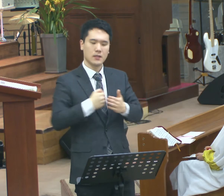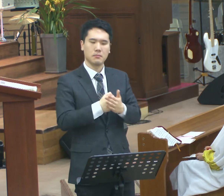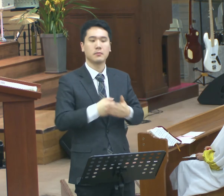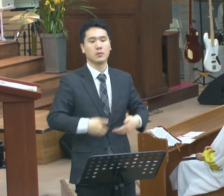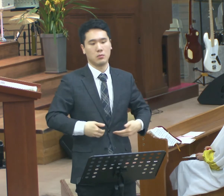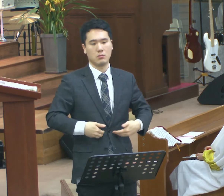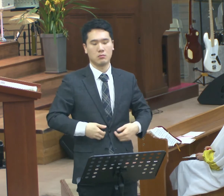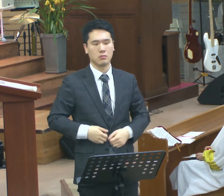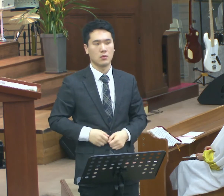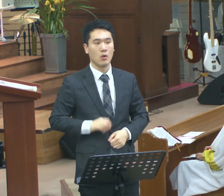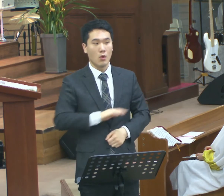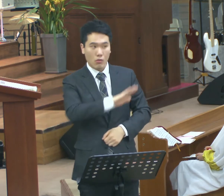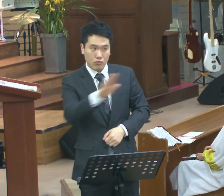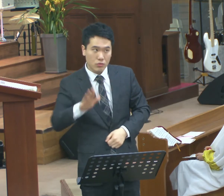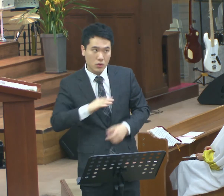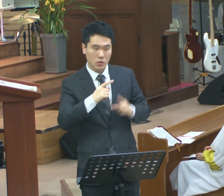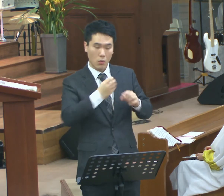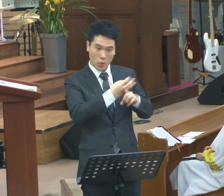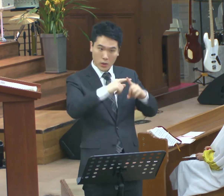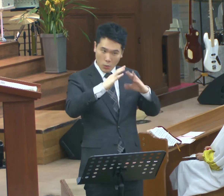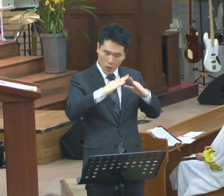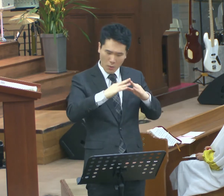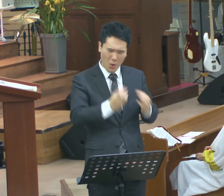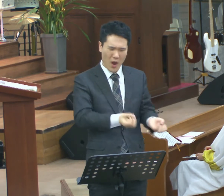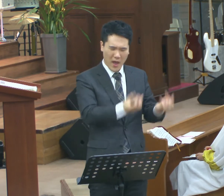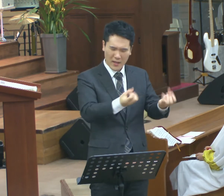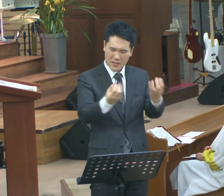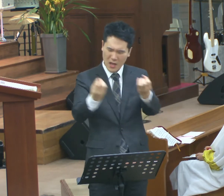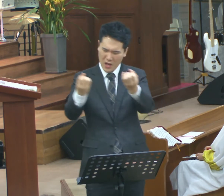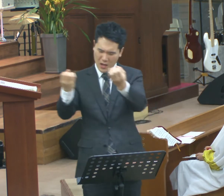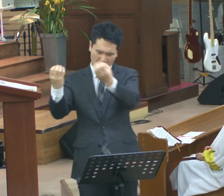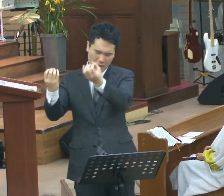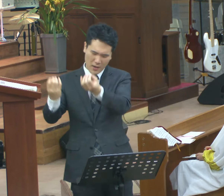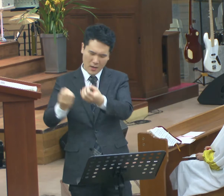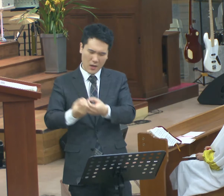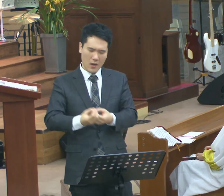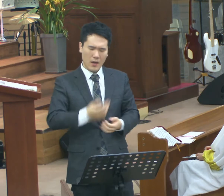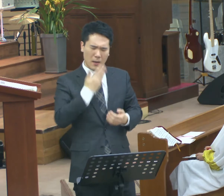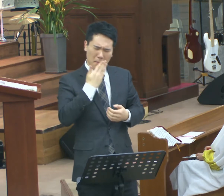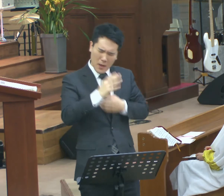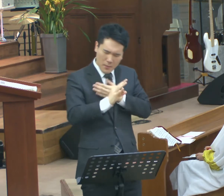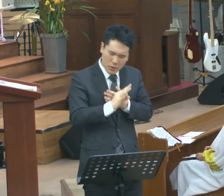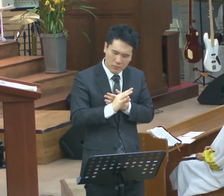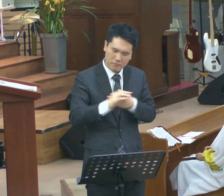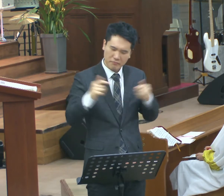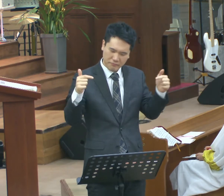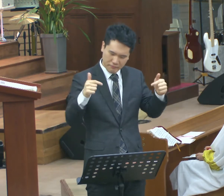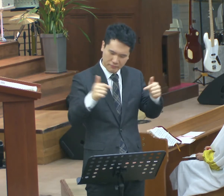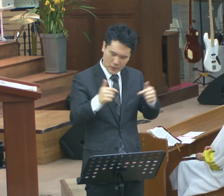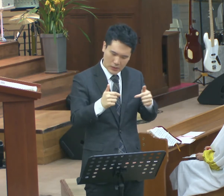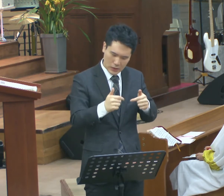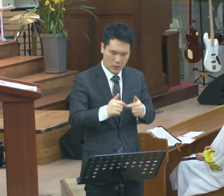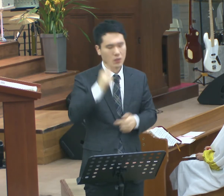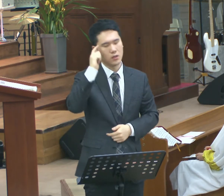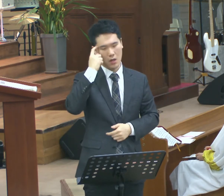하려고 하는 교회 중에 하나예요. 지금 뭐 사람 뽑고 세우고 하느라고 행사를 하고 70주년이라 행사를 하지만 그 행사의 본질이 있지